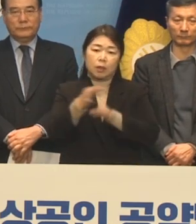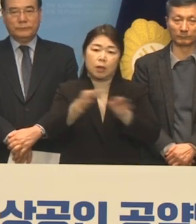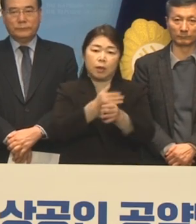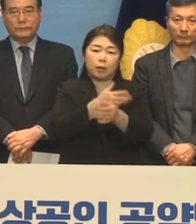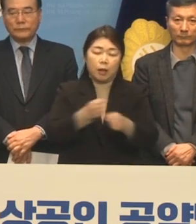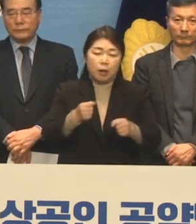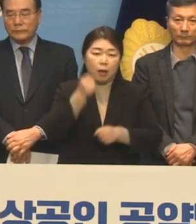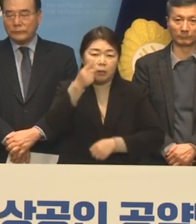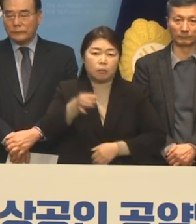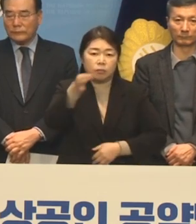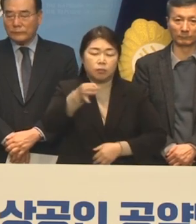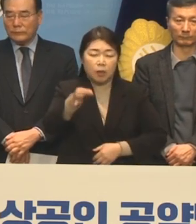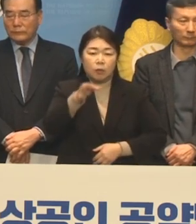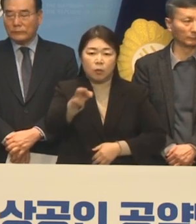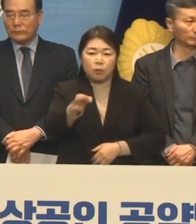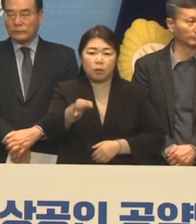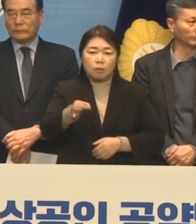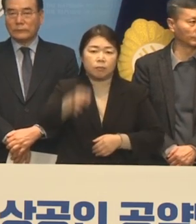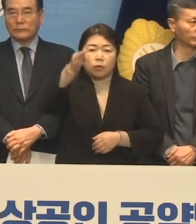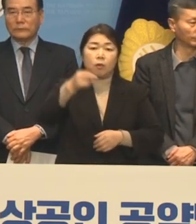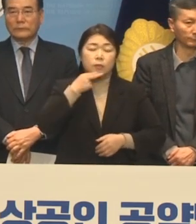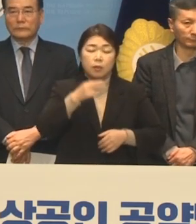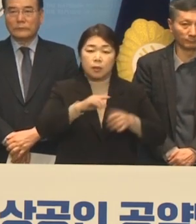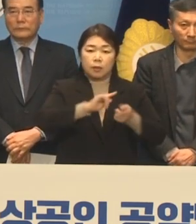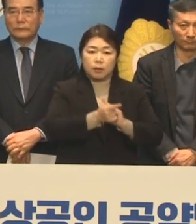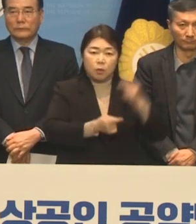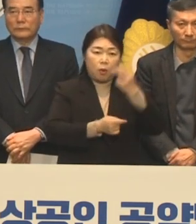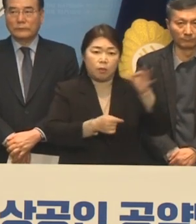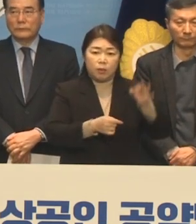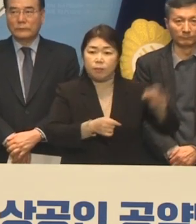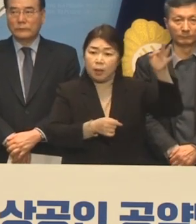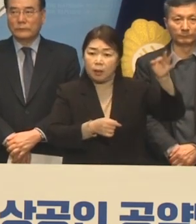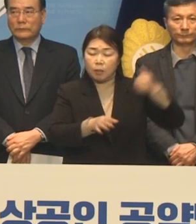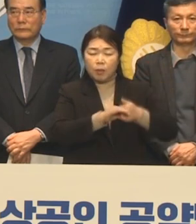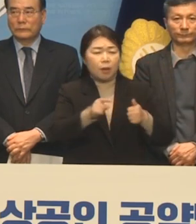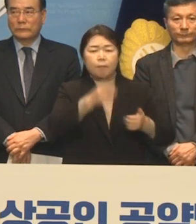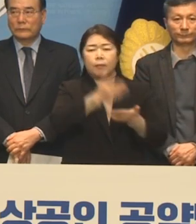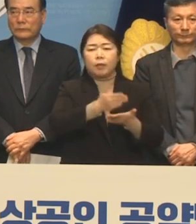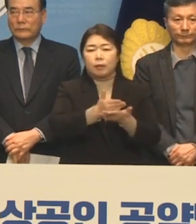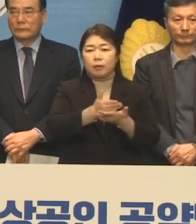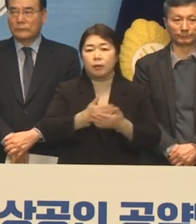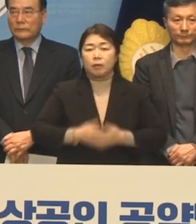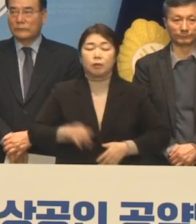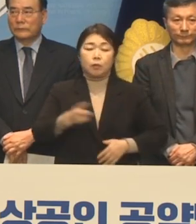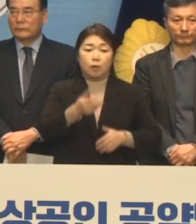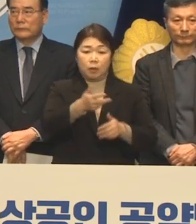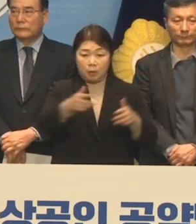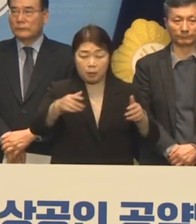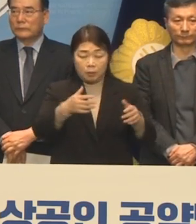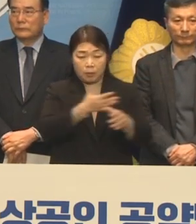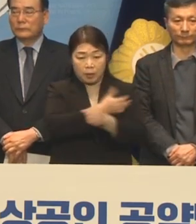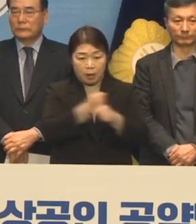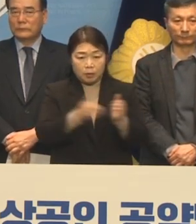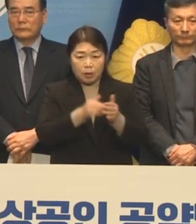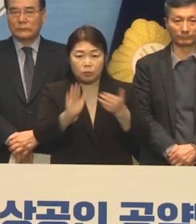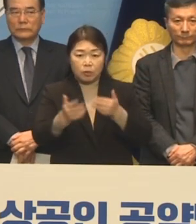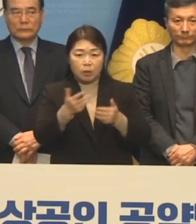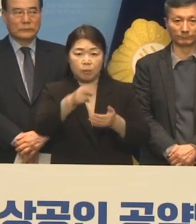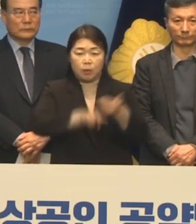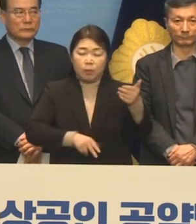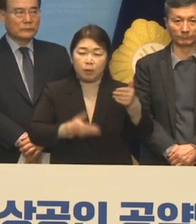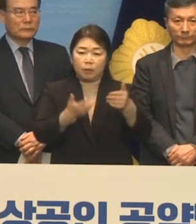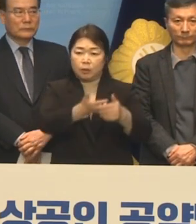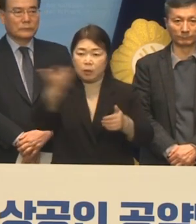확보하고 임대인의 계약갱신 거부 등으로 인한 퇴거 시 퇴거 비용을 보상받을 수 있도록 추진하여 상가